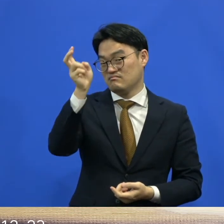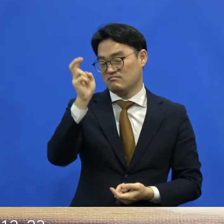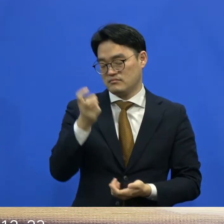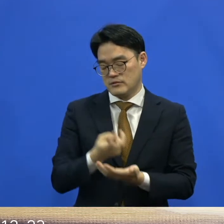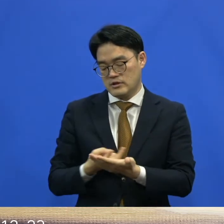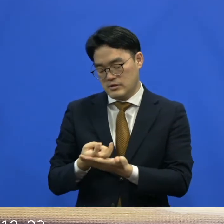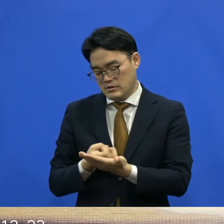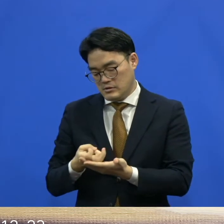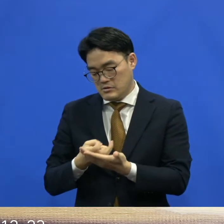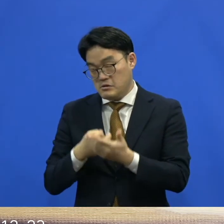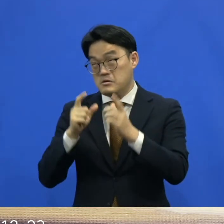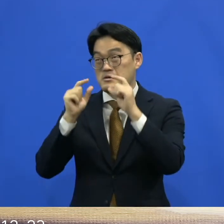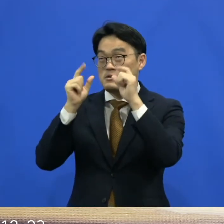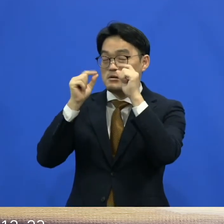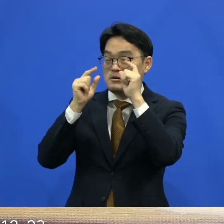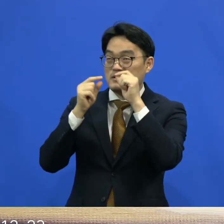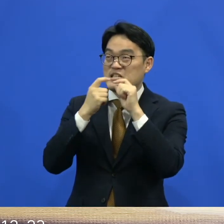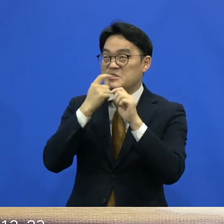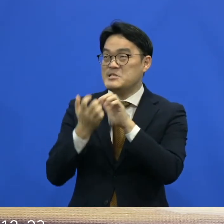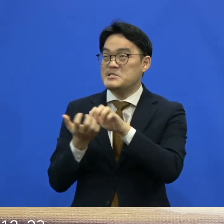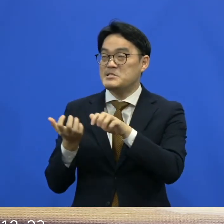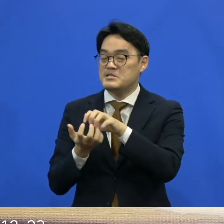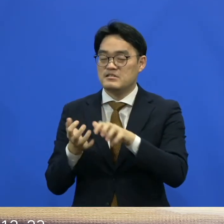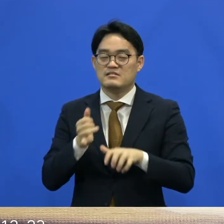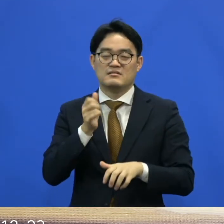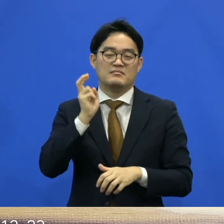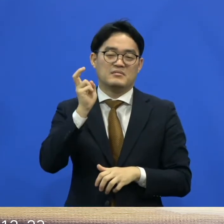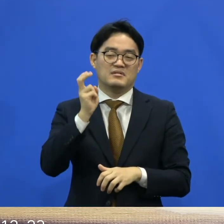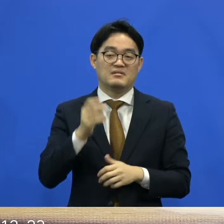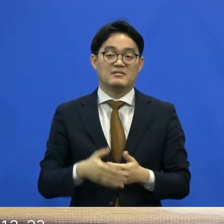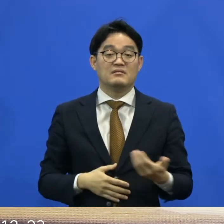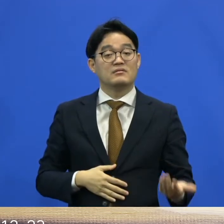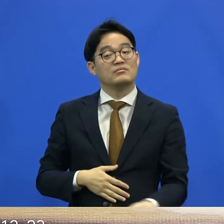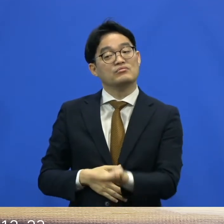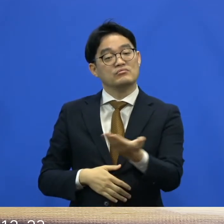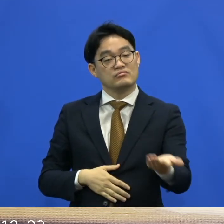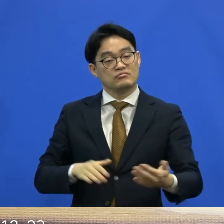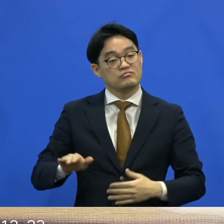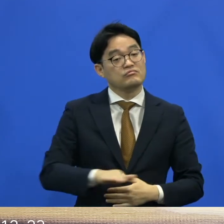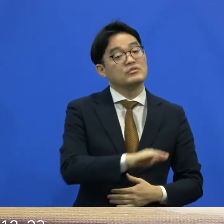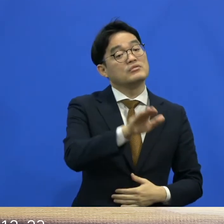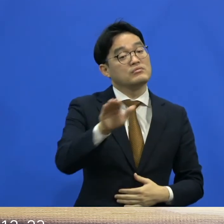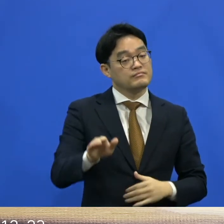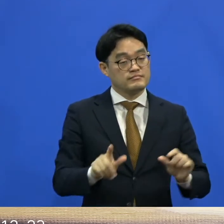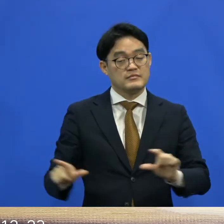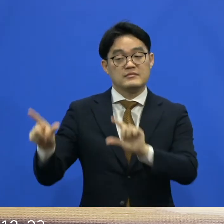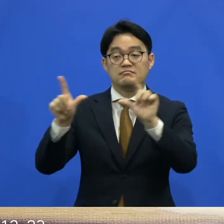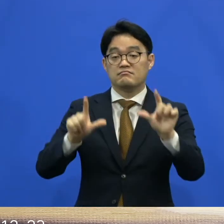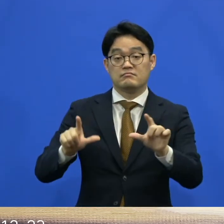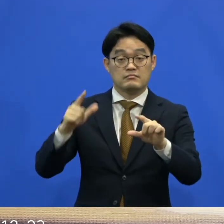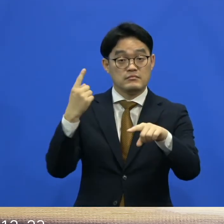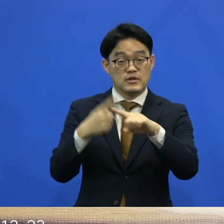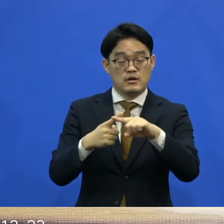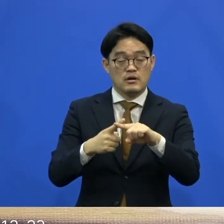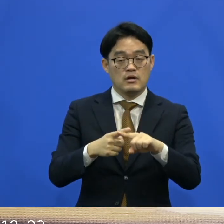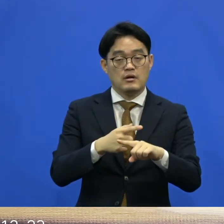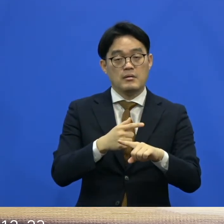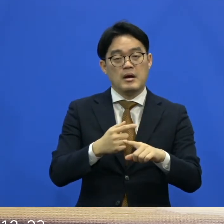여러분 살아가는 동안에 이 억울한 일을 당할 때가 있습니다. 반드시 우리에게는 억울한 일이 있을 때 있어요. 너무 억울해.